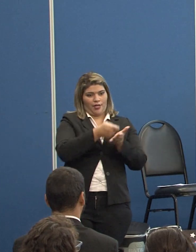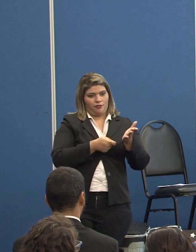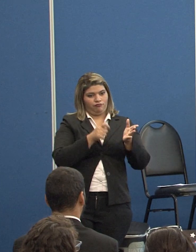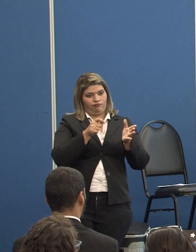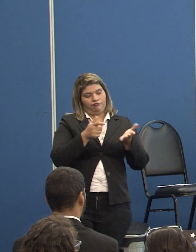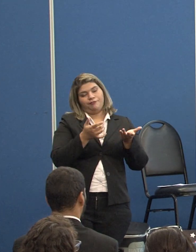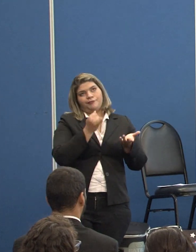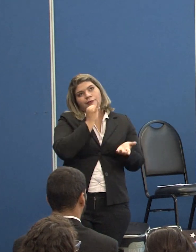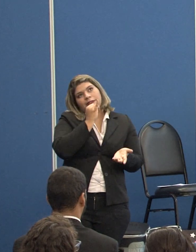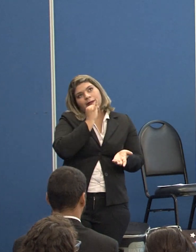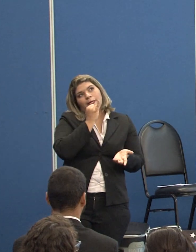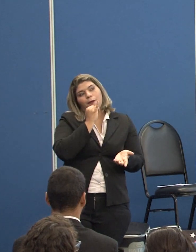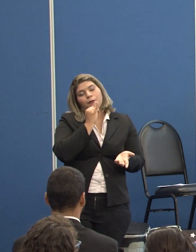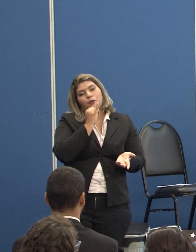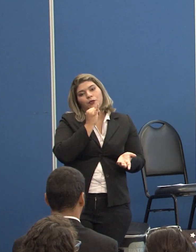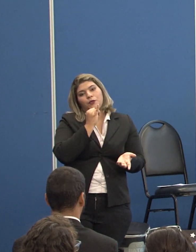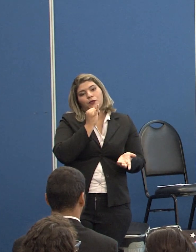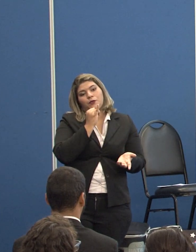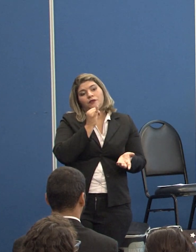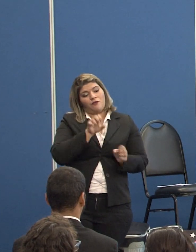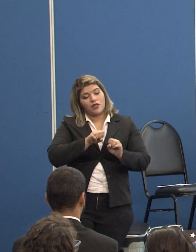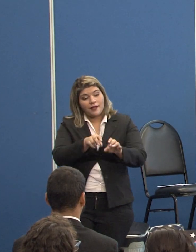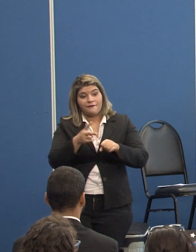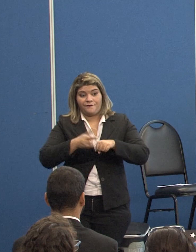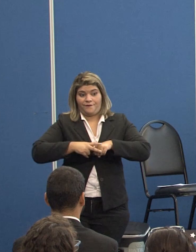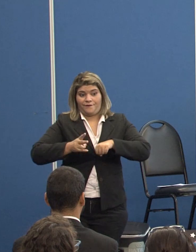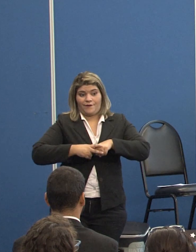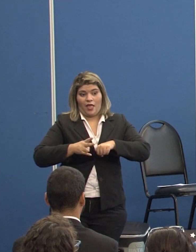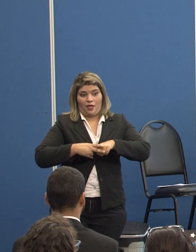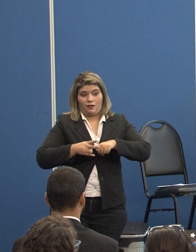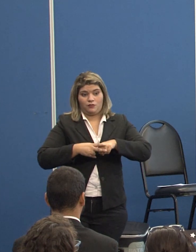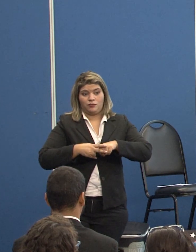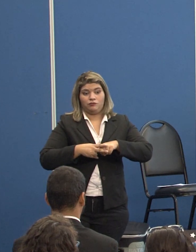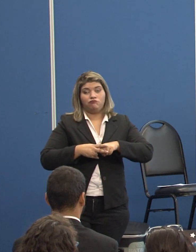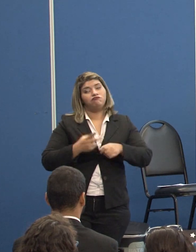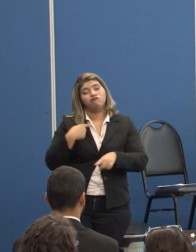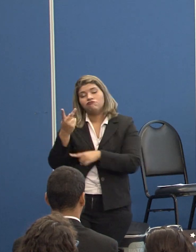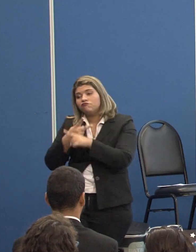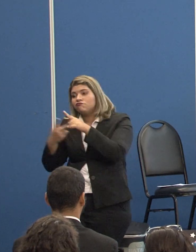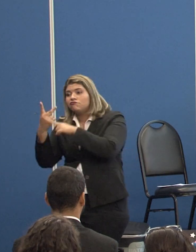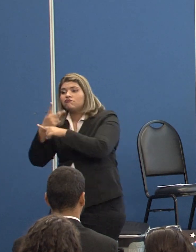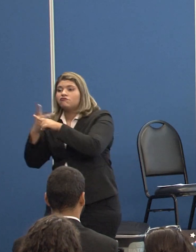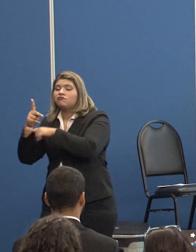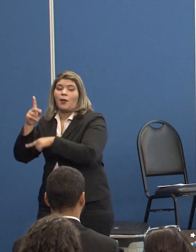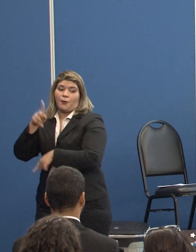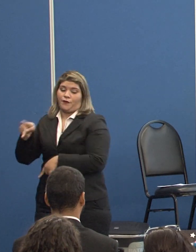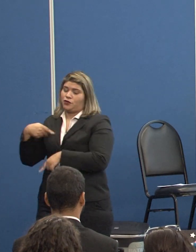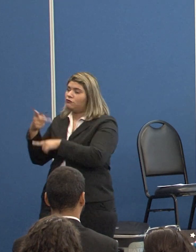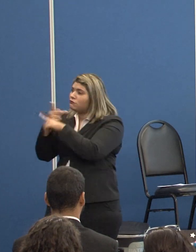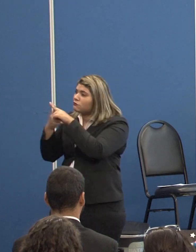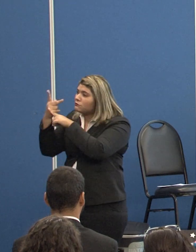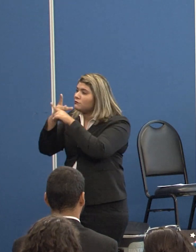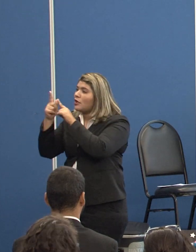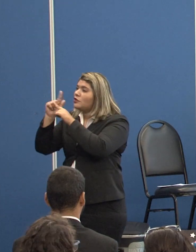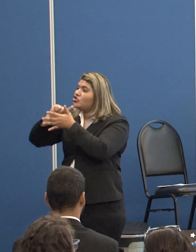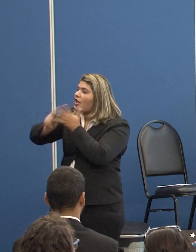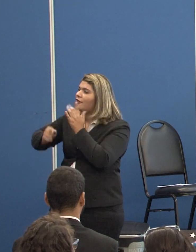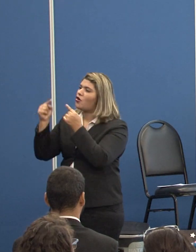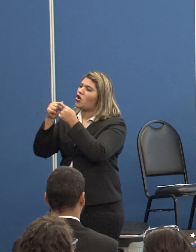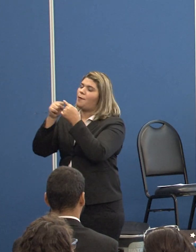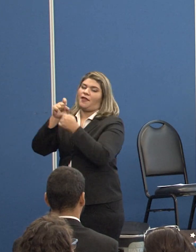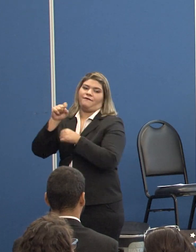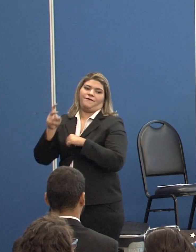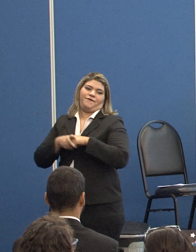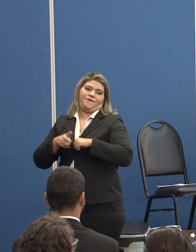se eu quero trabalhar o ensino de verbos, eu vou buscar um gênero que tenha esse tipo de verbo.